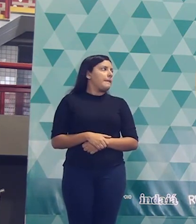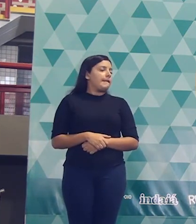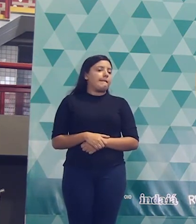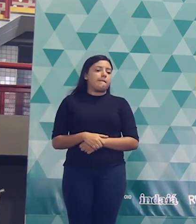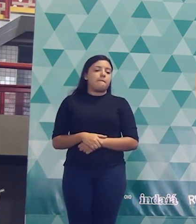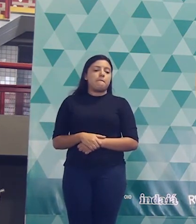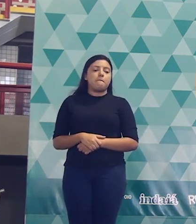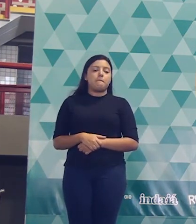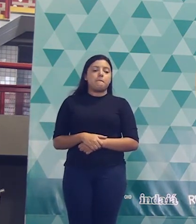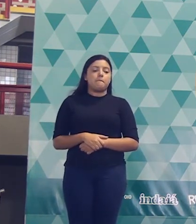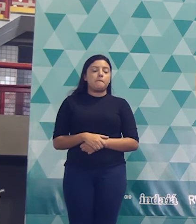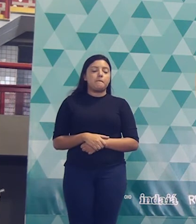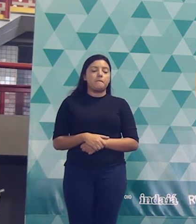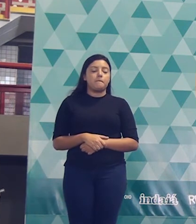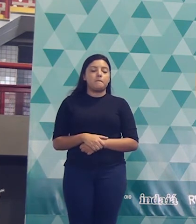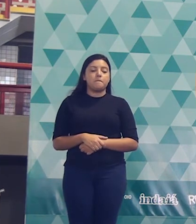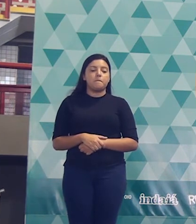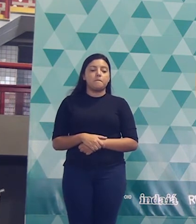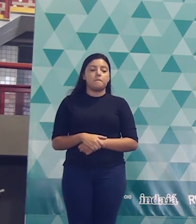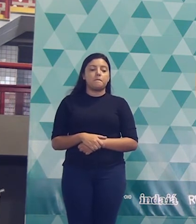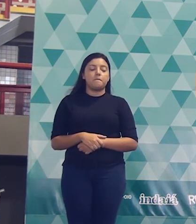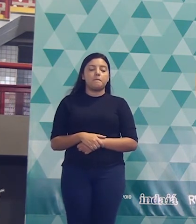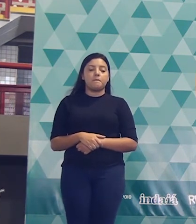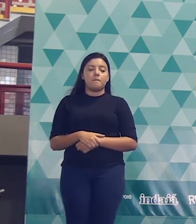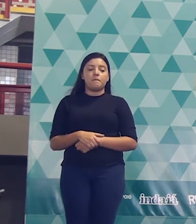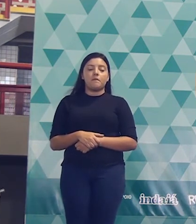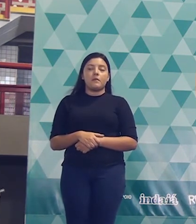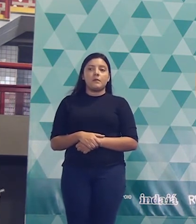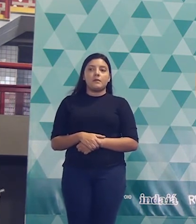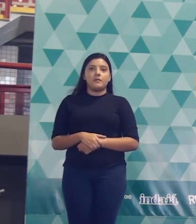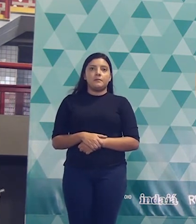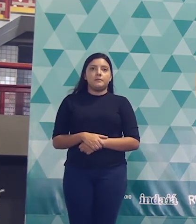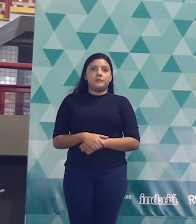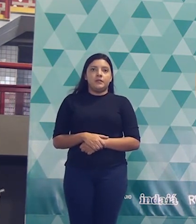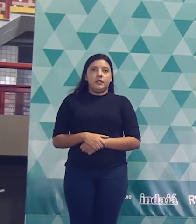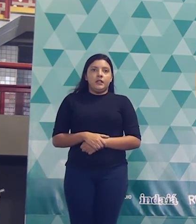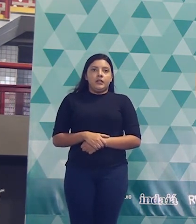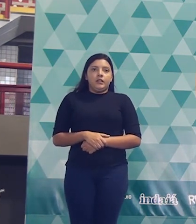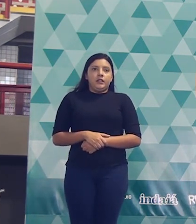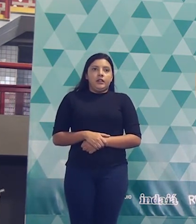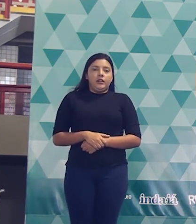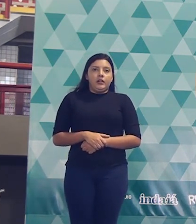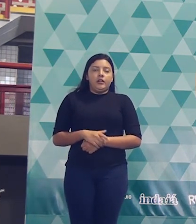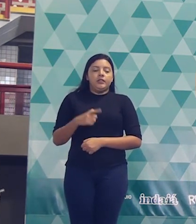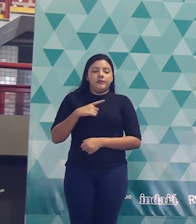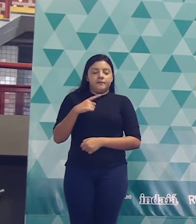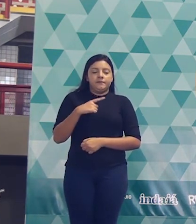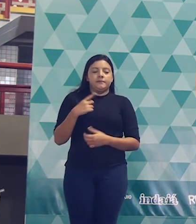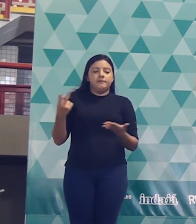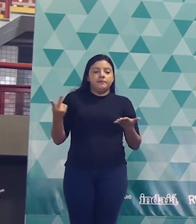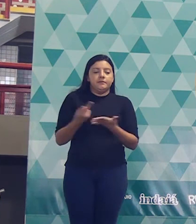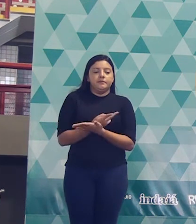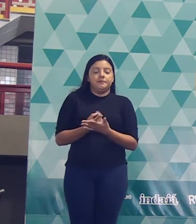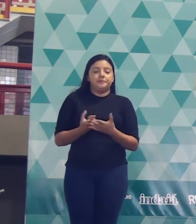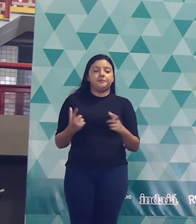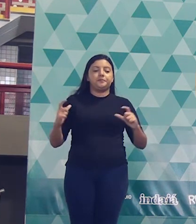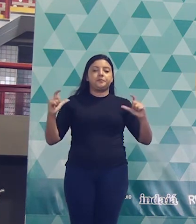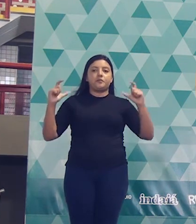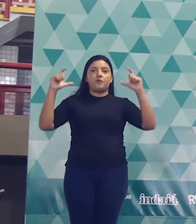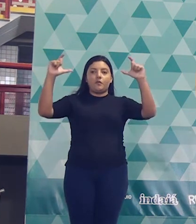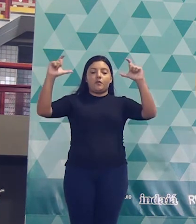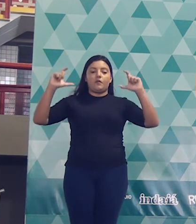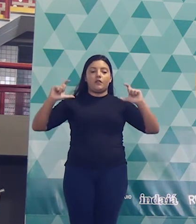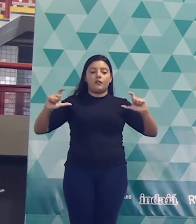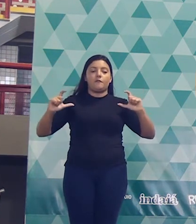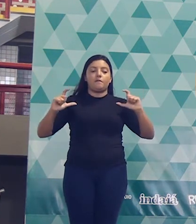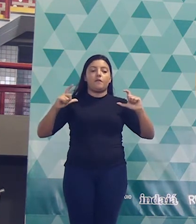com 7 sílabas métricas. É o que acontece na segunda estrofe.